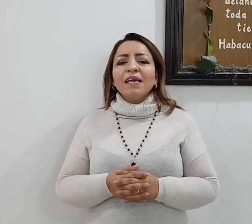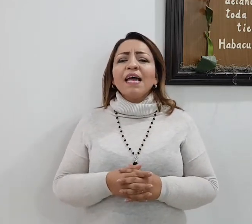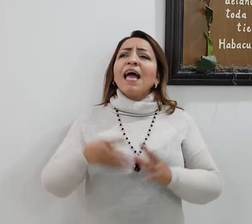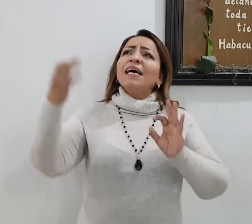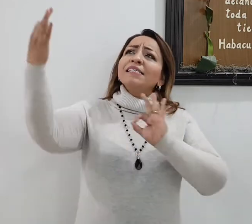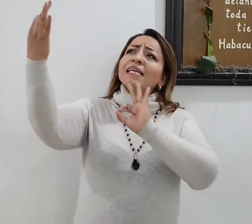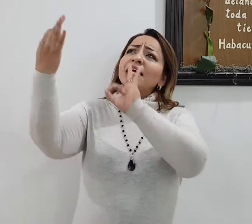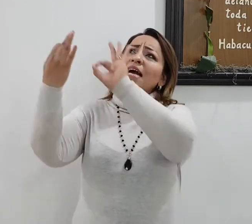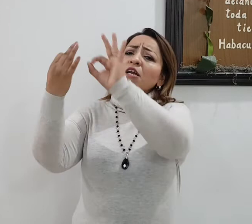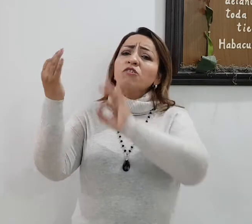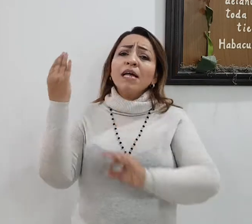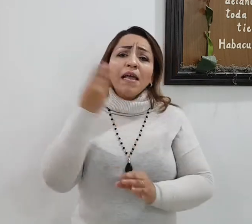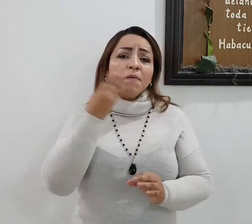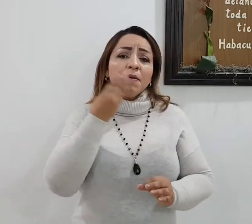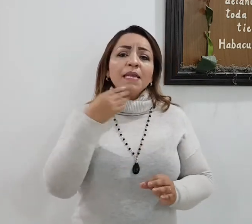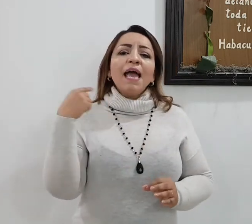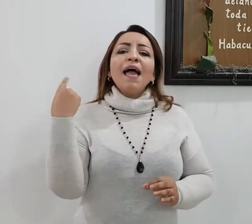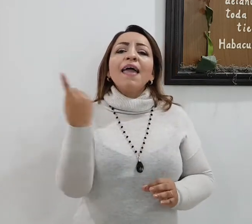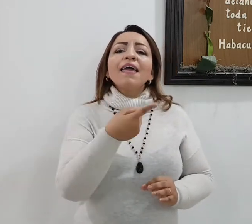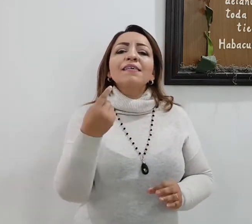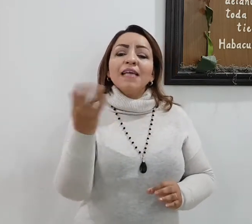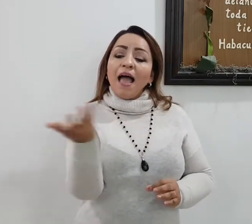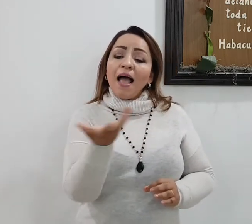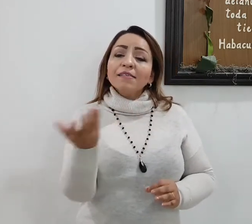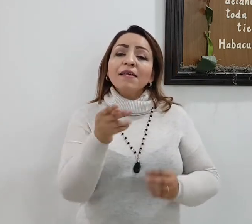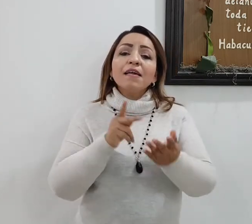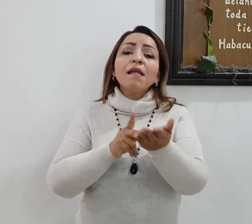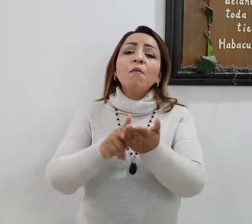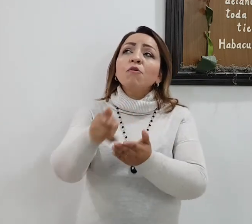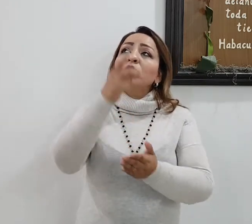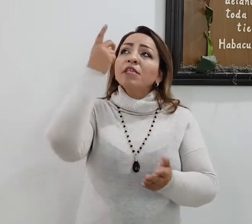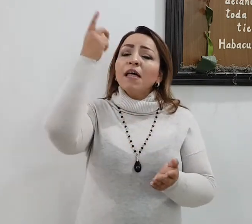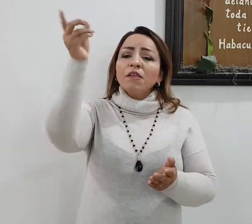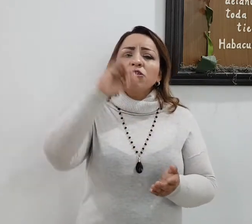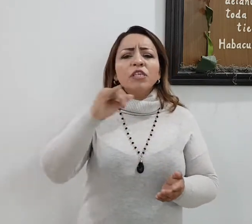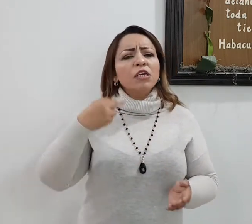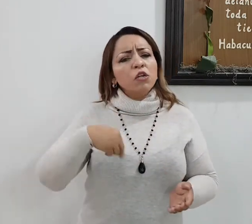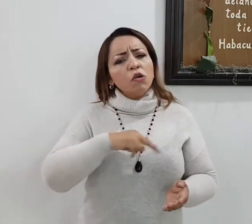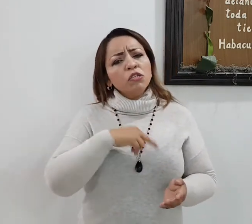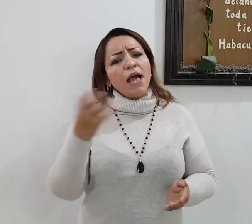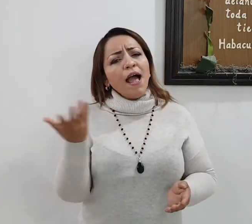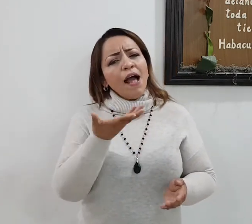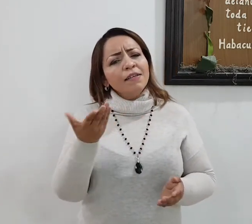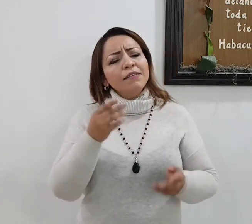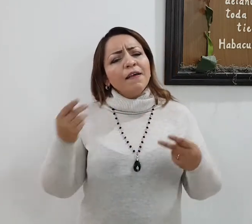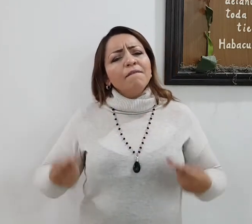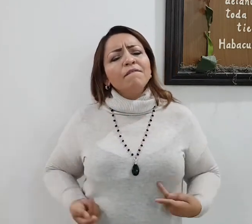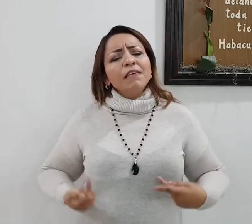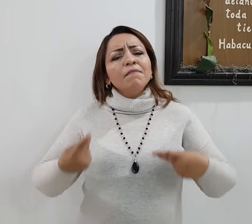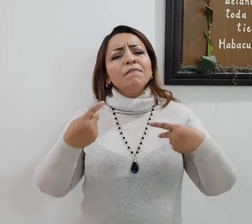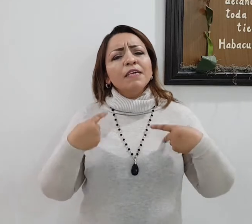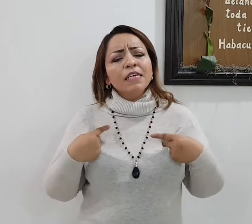la palabra también nos hace vivir de una manera, y en el buen sentido lo digo,